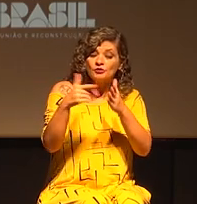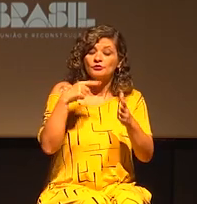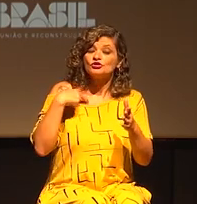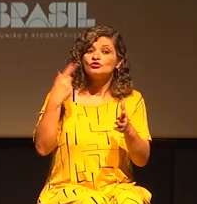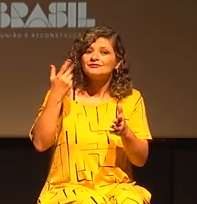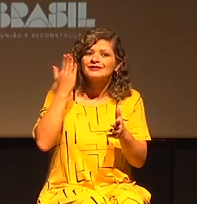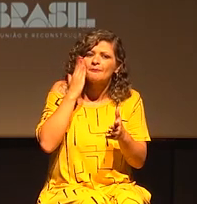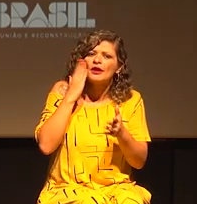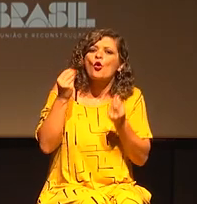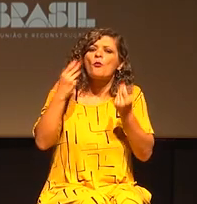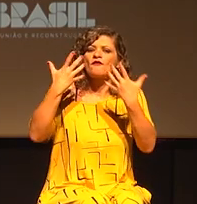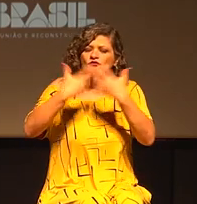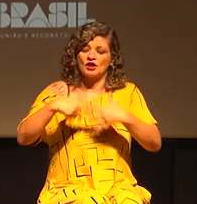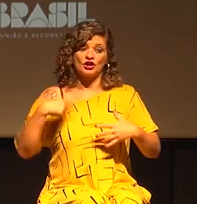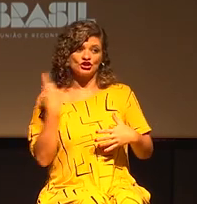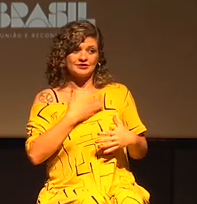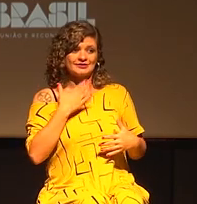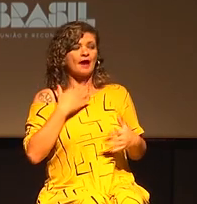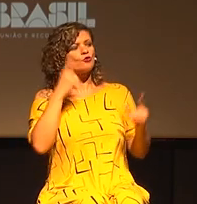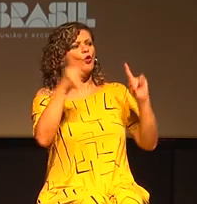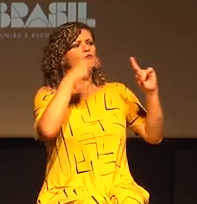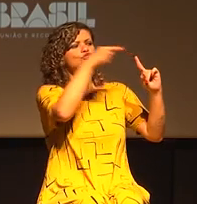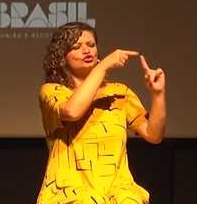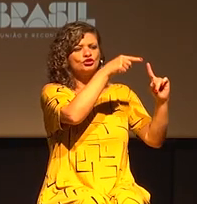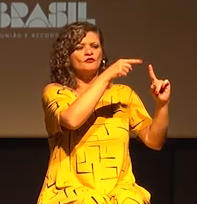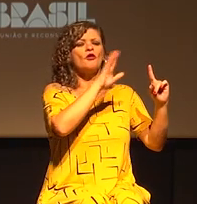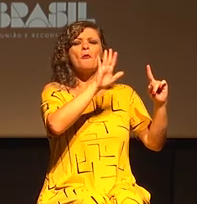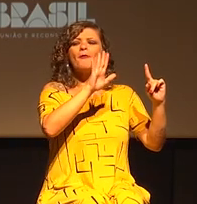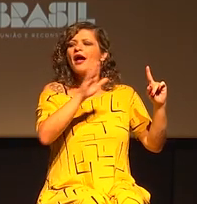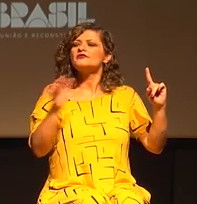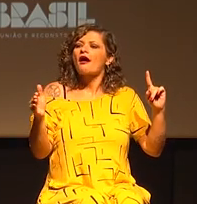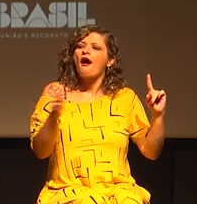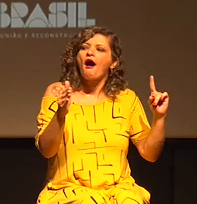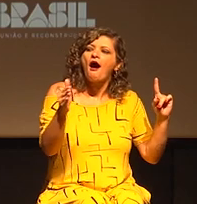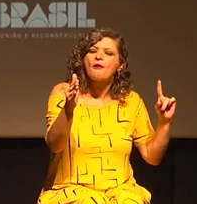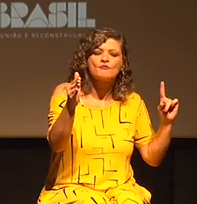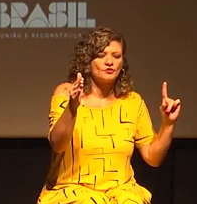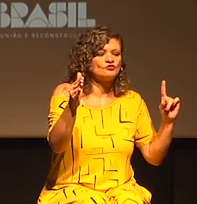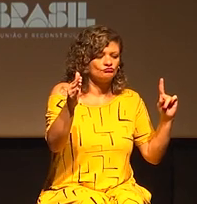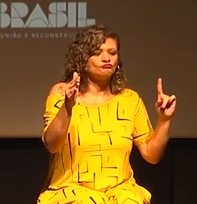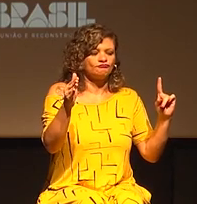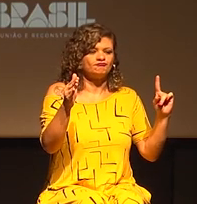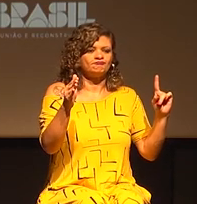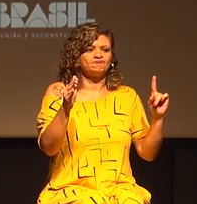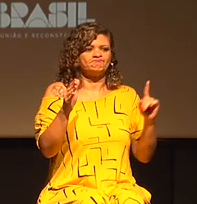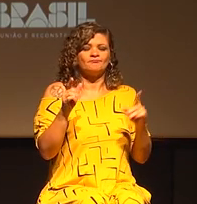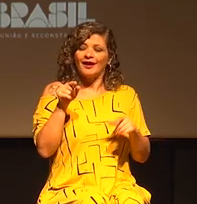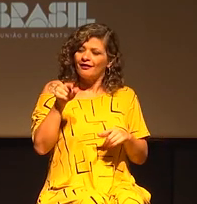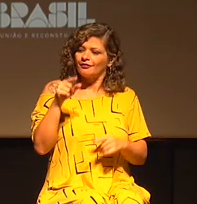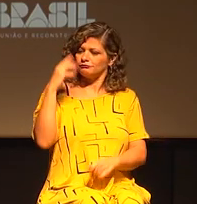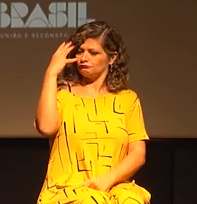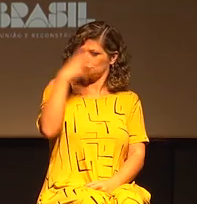gente sabe da onde o que que a gente quer a ideia desse desse Conquista né o o bonito desse